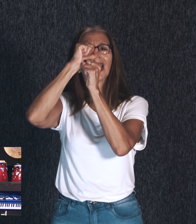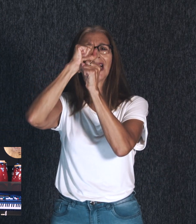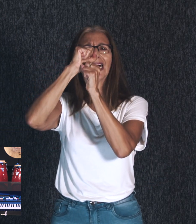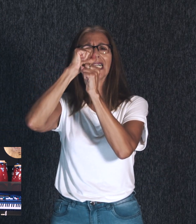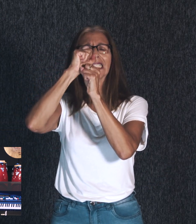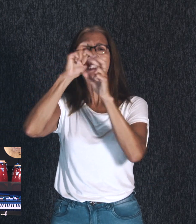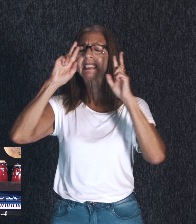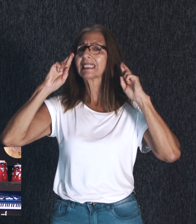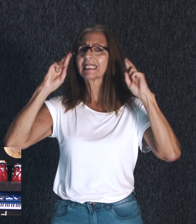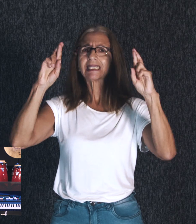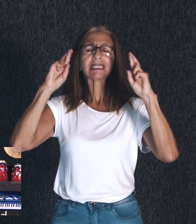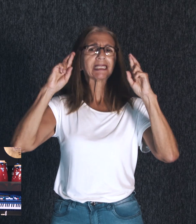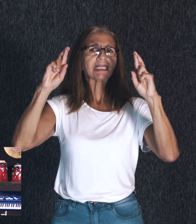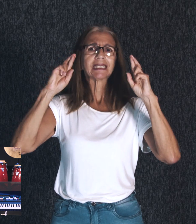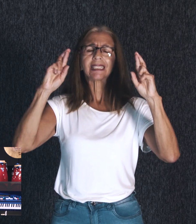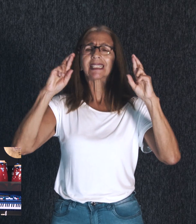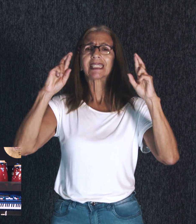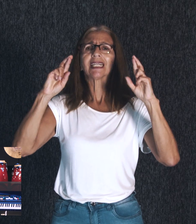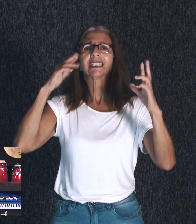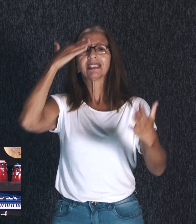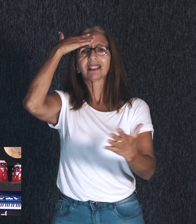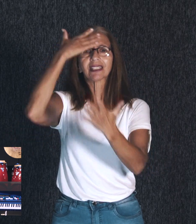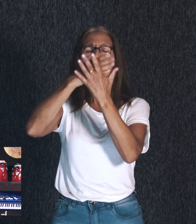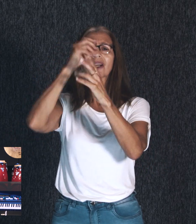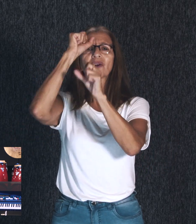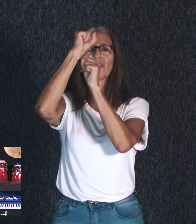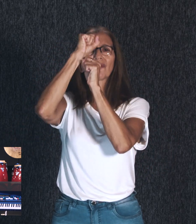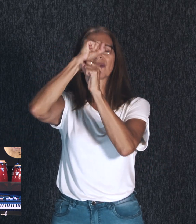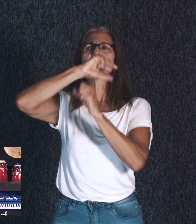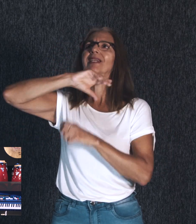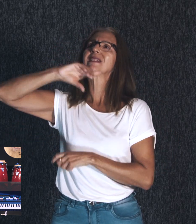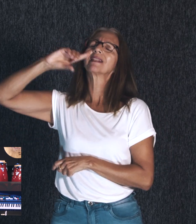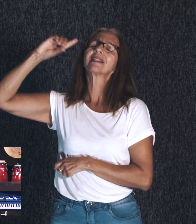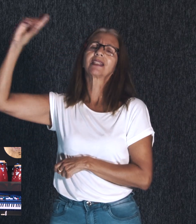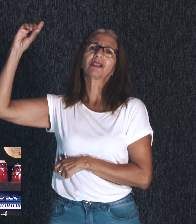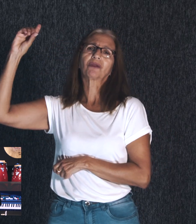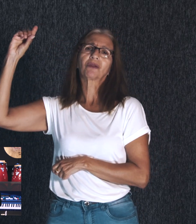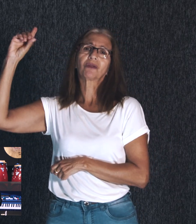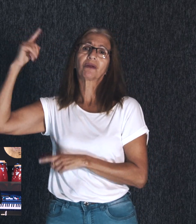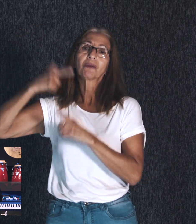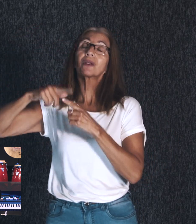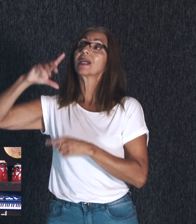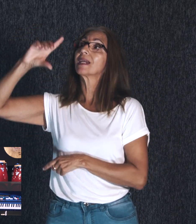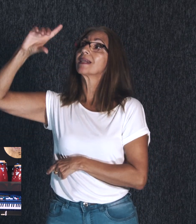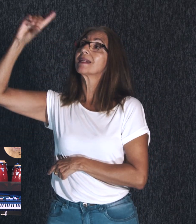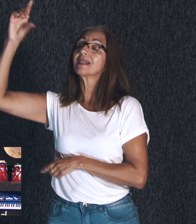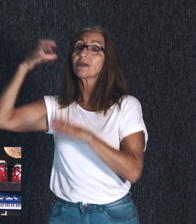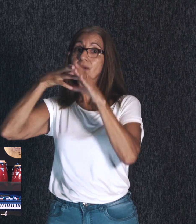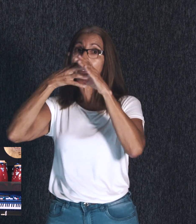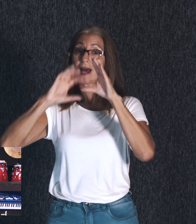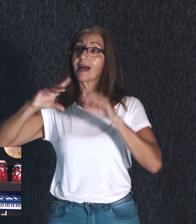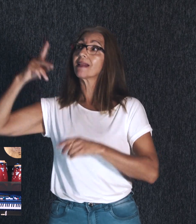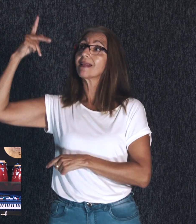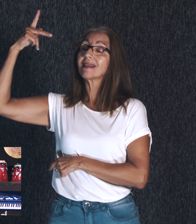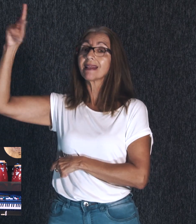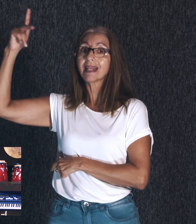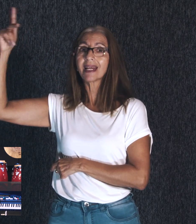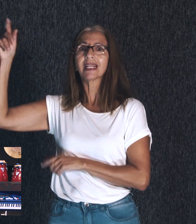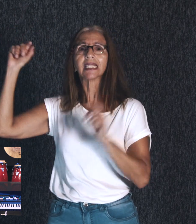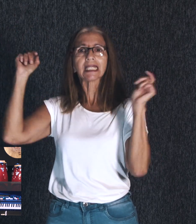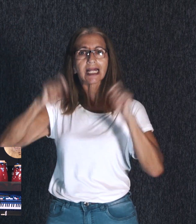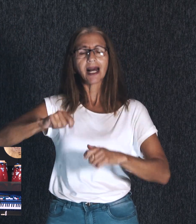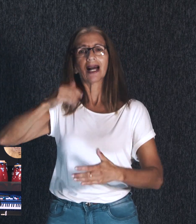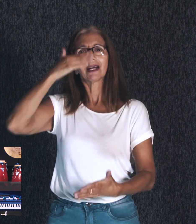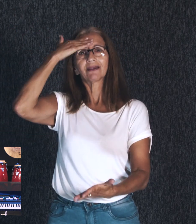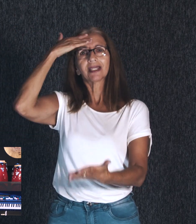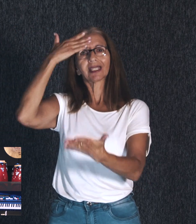nossa expectativa, toda a nossa confiança neste Deus. Podemos confiar em Deus por quê? Porque o caráter dele que nos faz